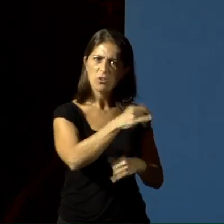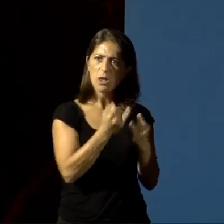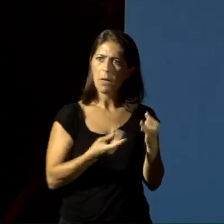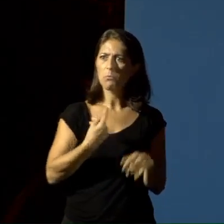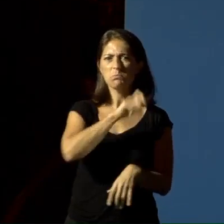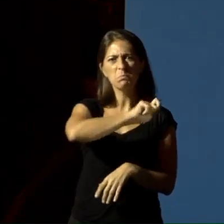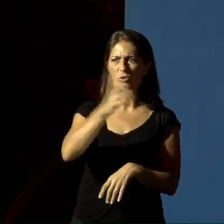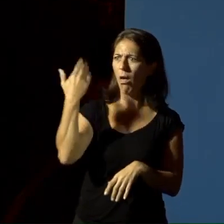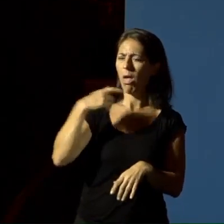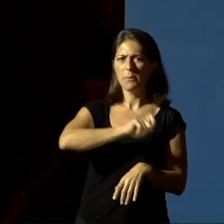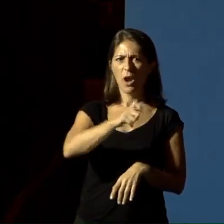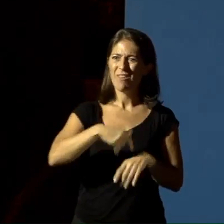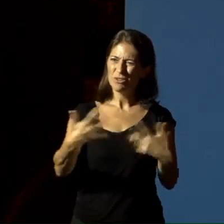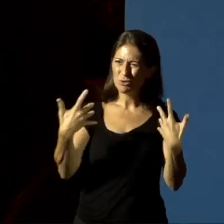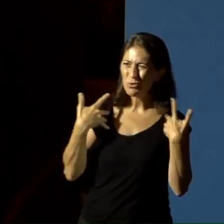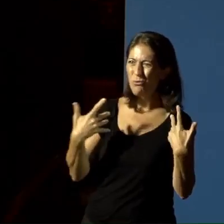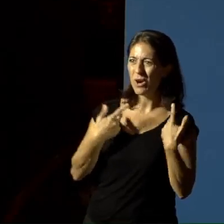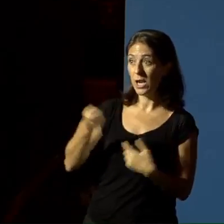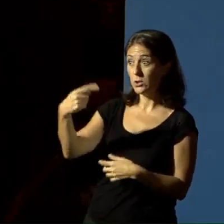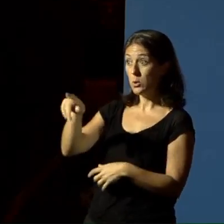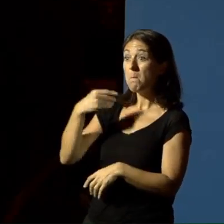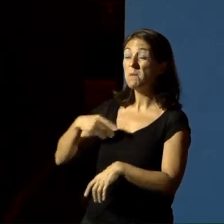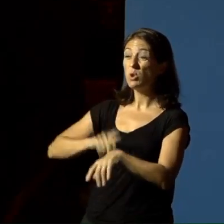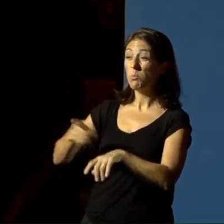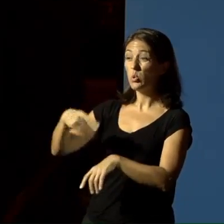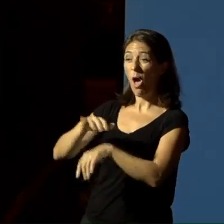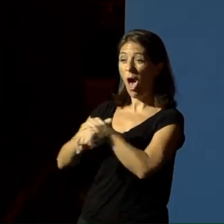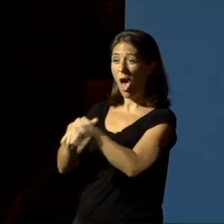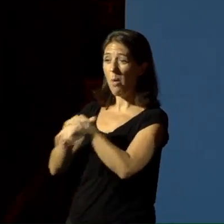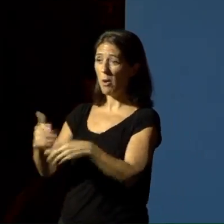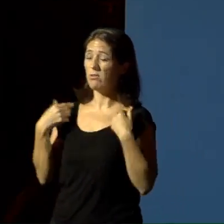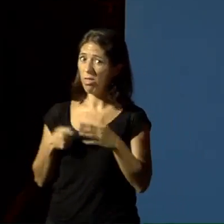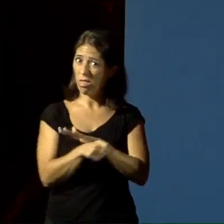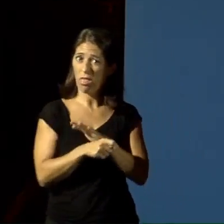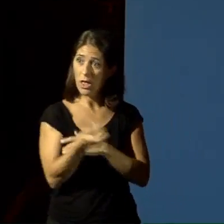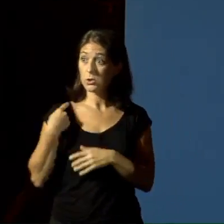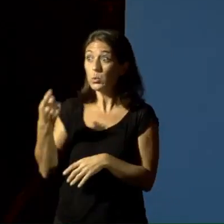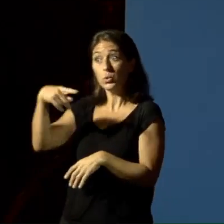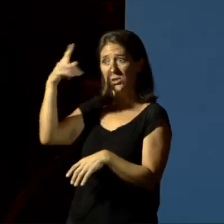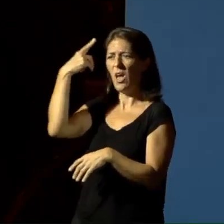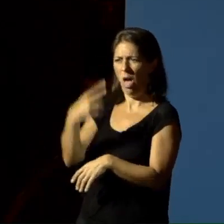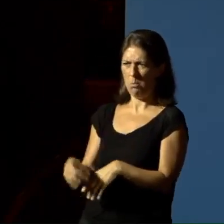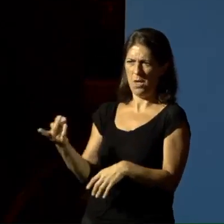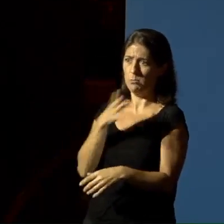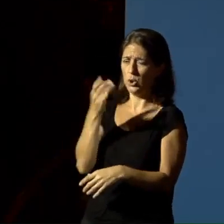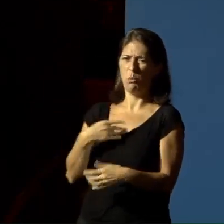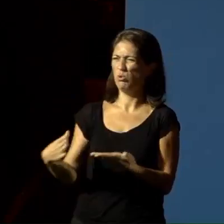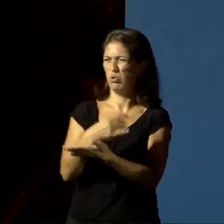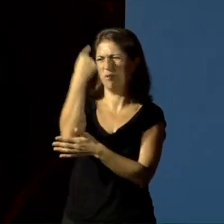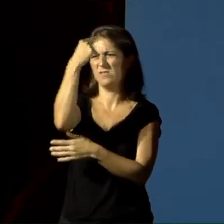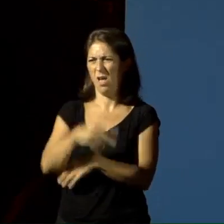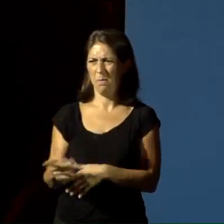tú andabas cos amigos dos que causaban o sufrimento e o sabías porque todo o país o sabía, ou só tú eras o único que non o